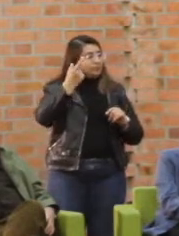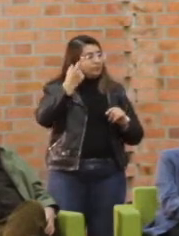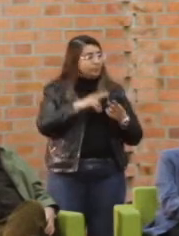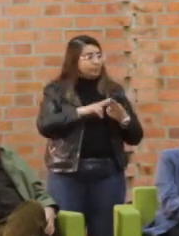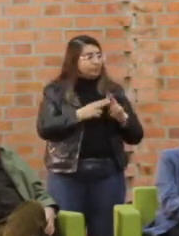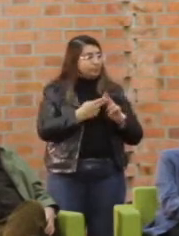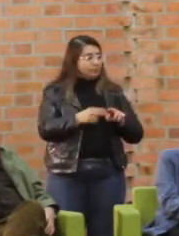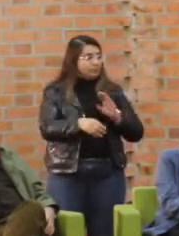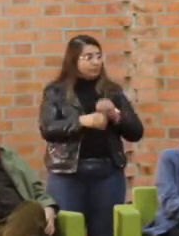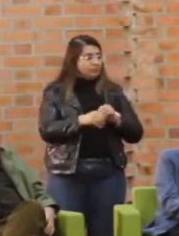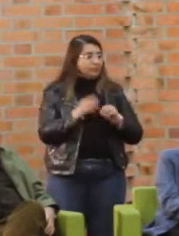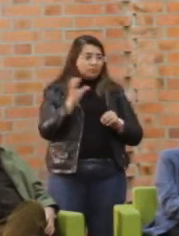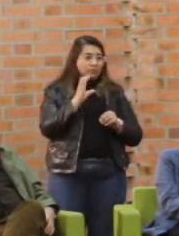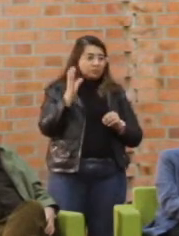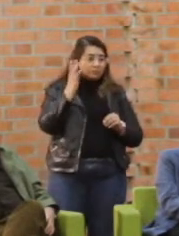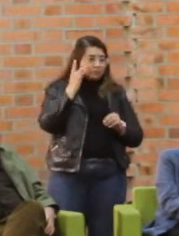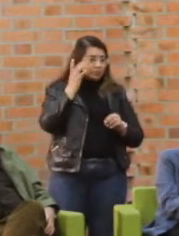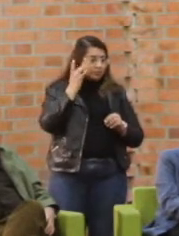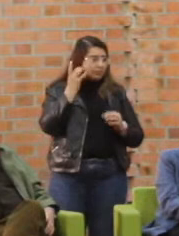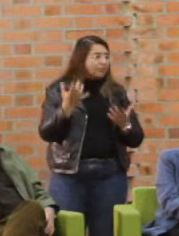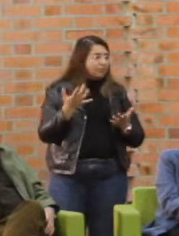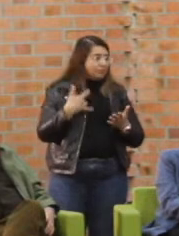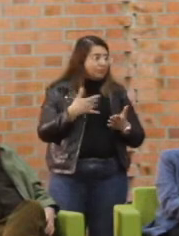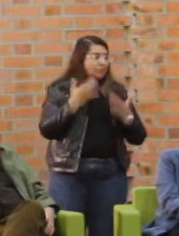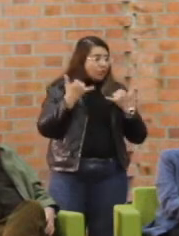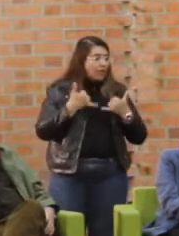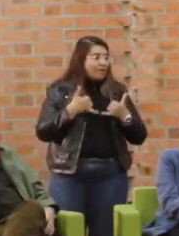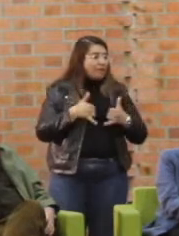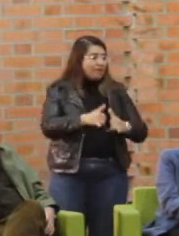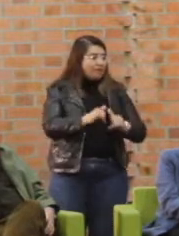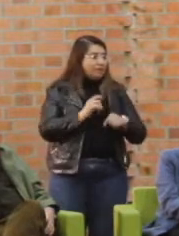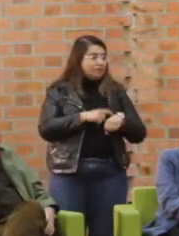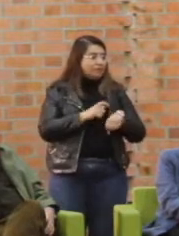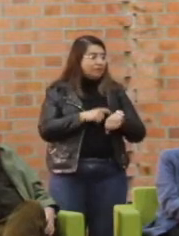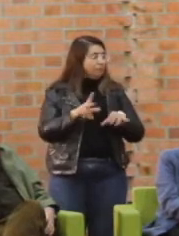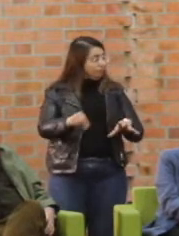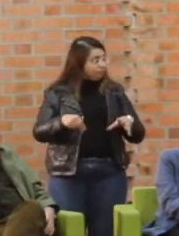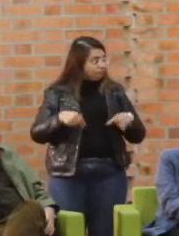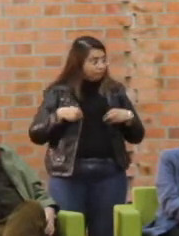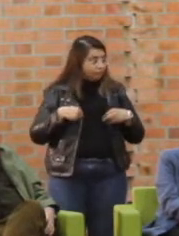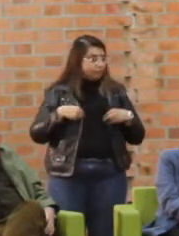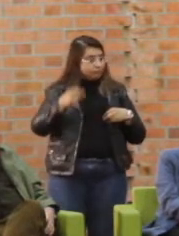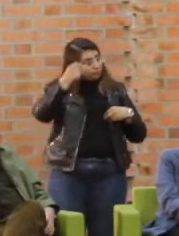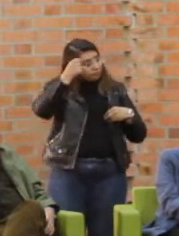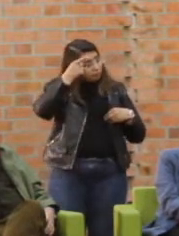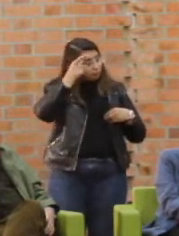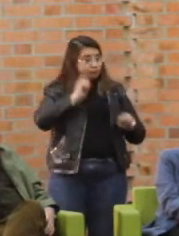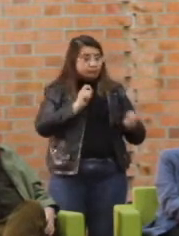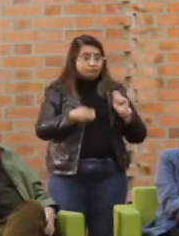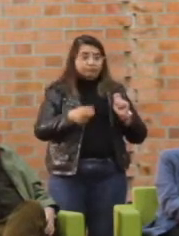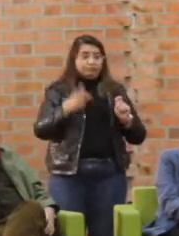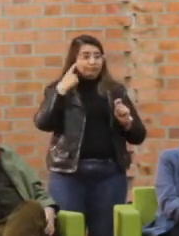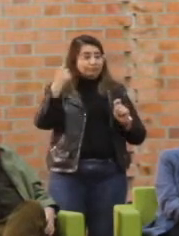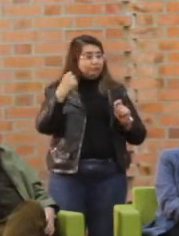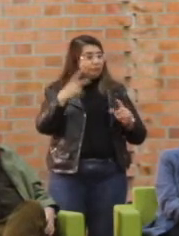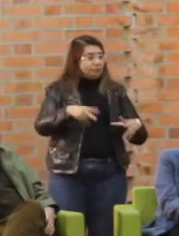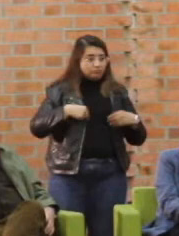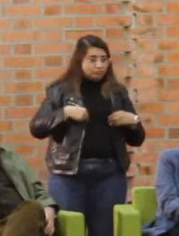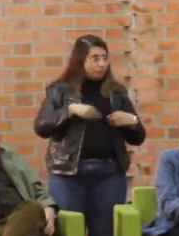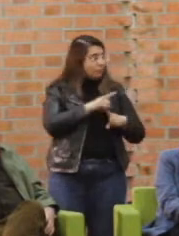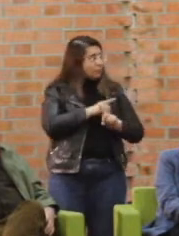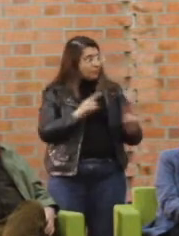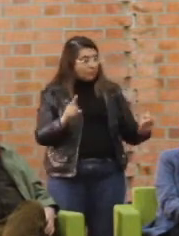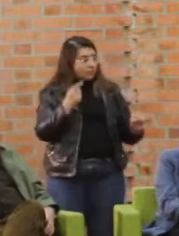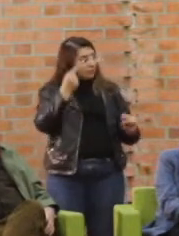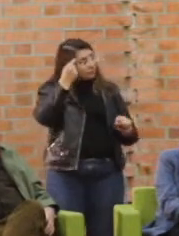de la sociedad colombiana Pues quizá todavía en ese momento no ASUME los planteamientos feministas y no ASUME como